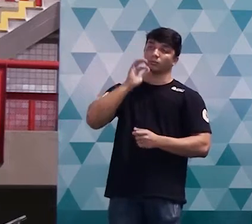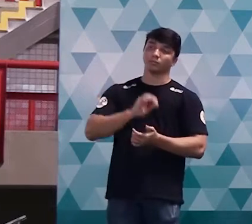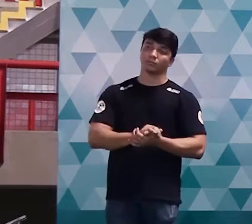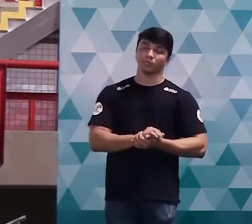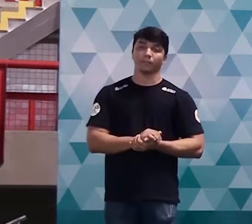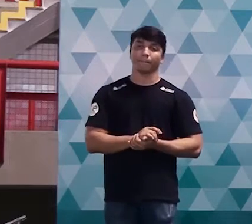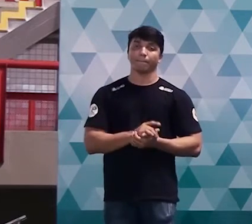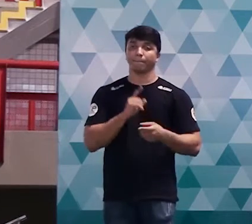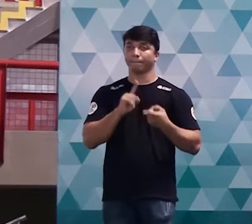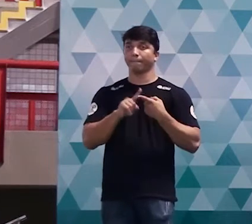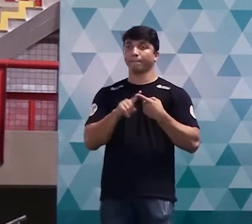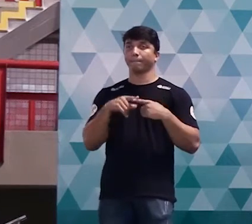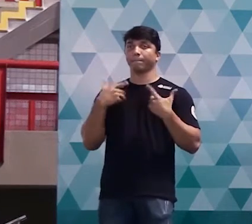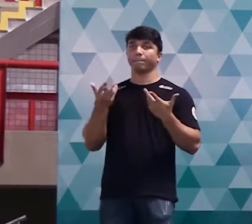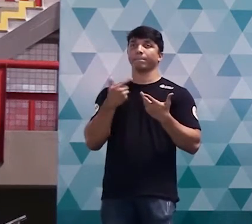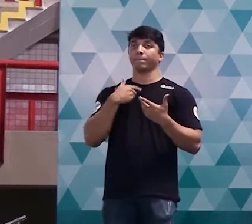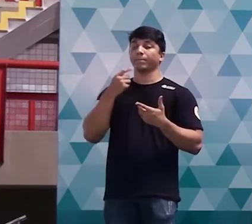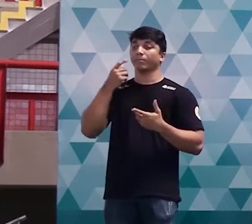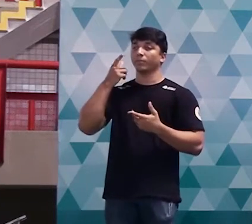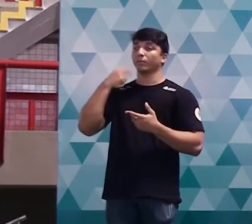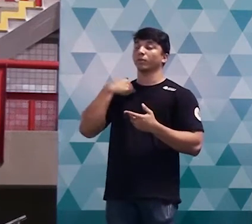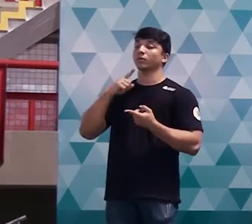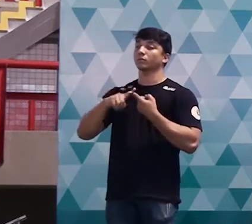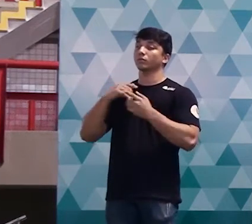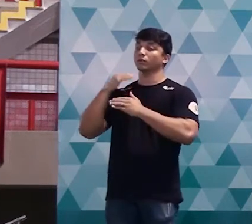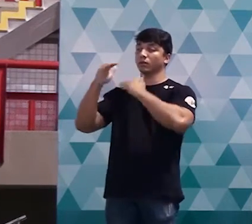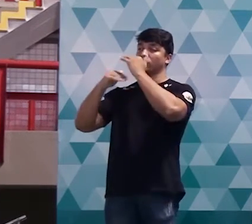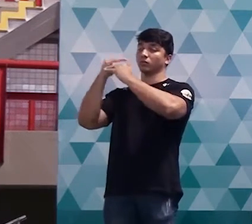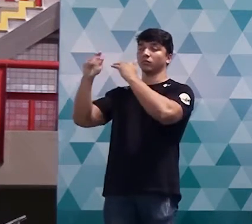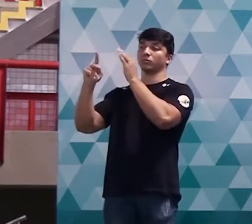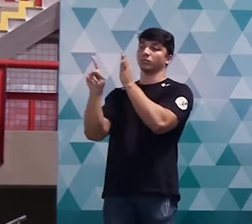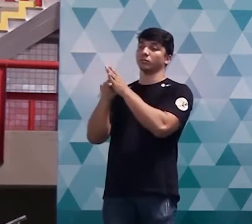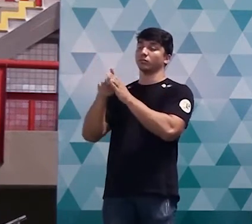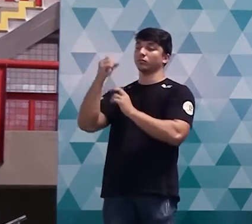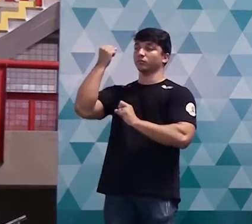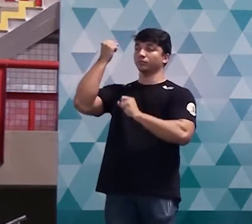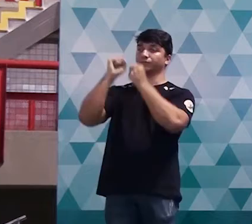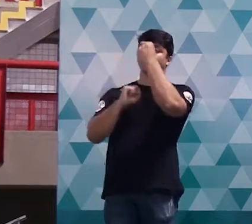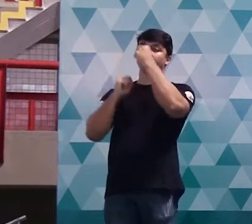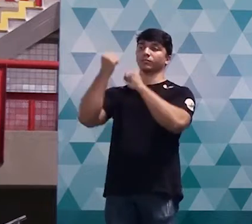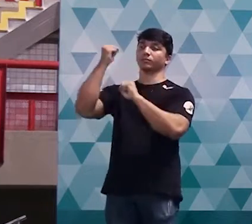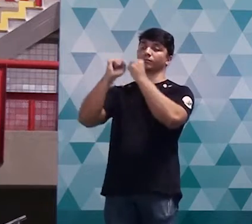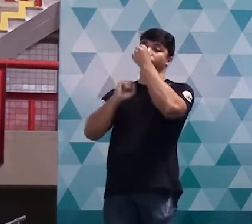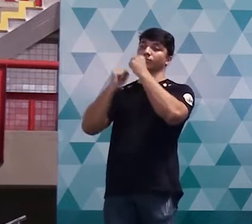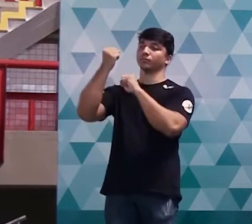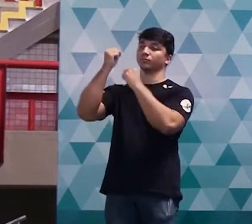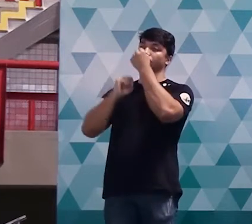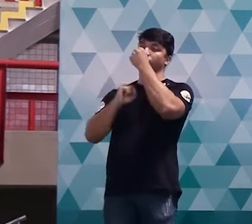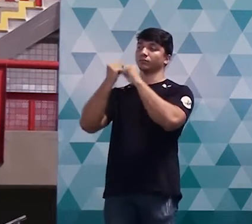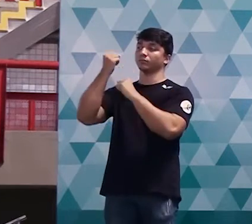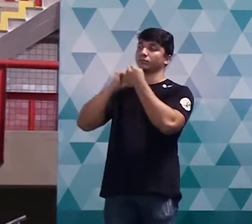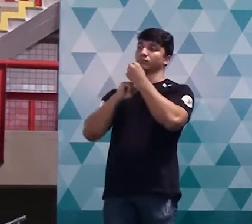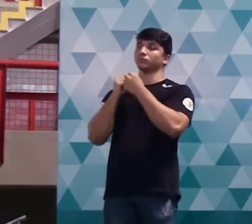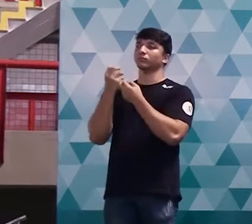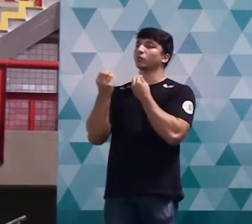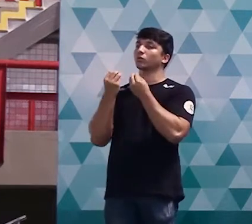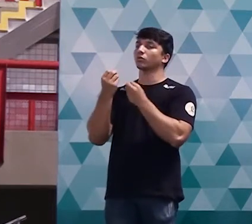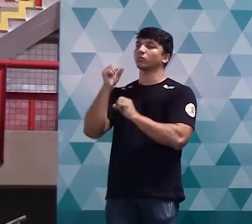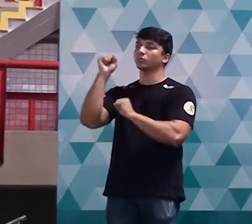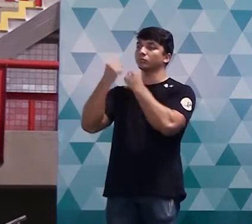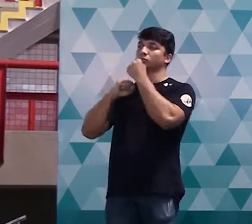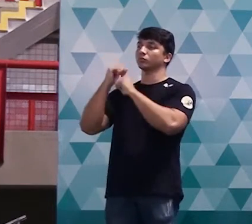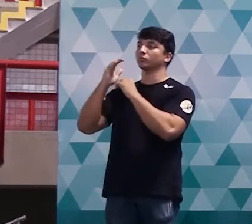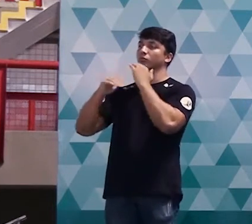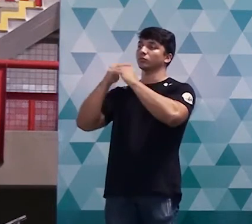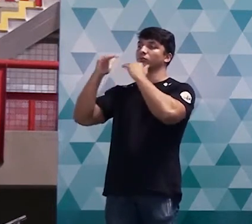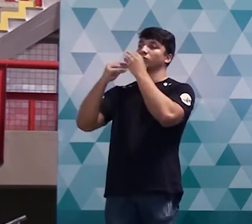café. E nessa época nós tivemos também desenvolvimento industrial. Esse ano, como é que a gente vai desenvolver